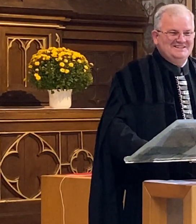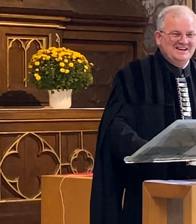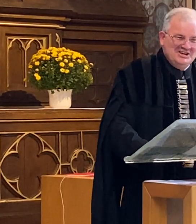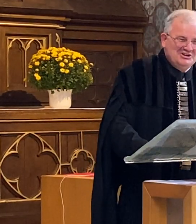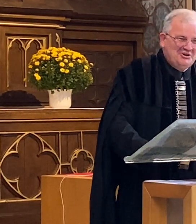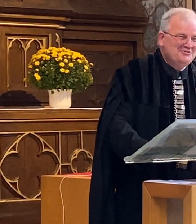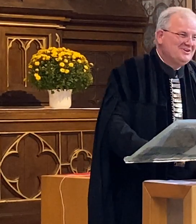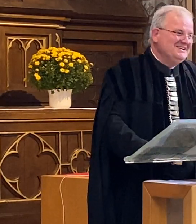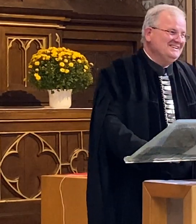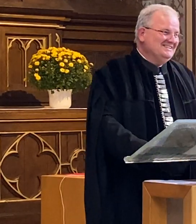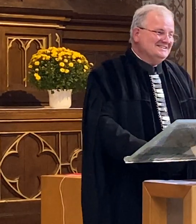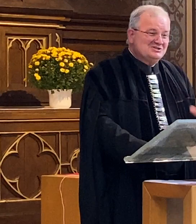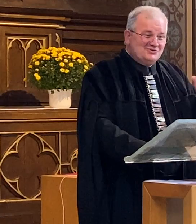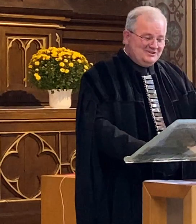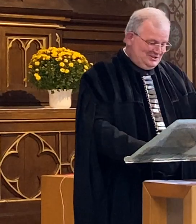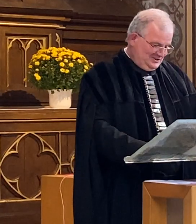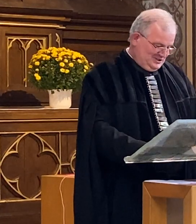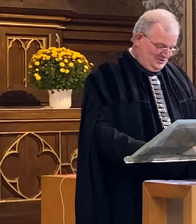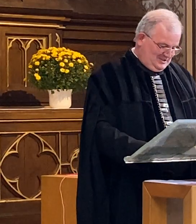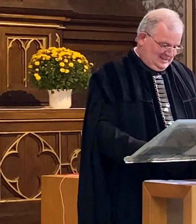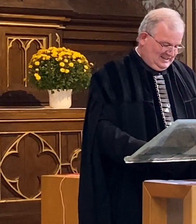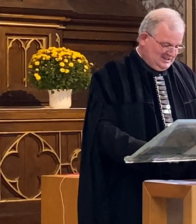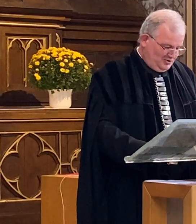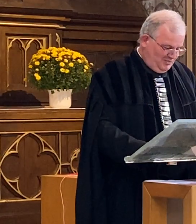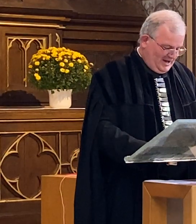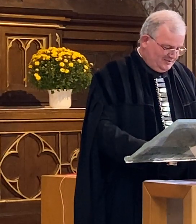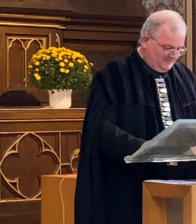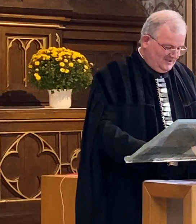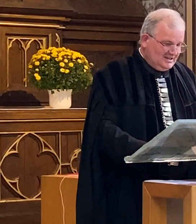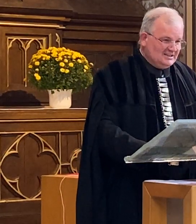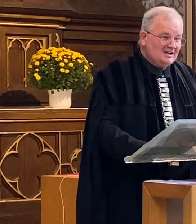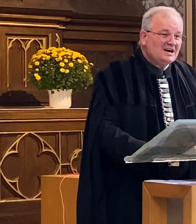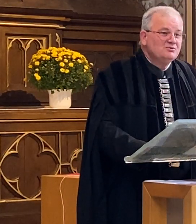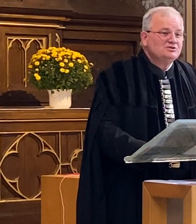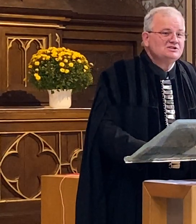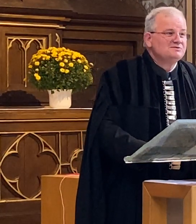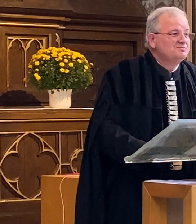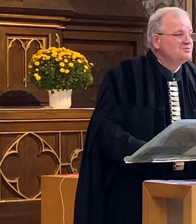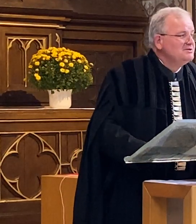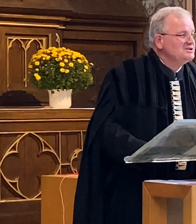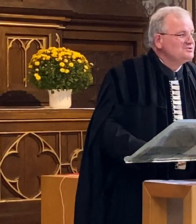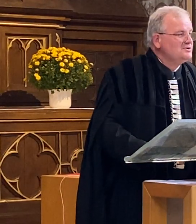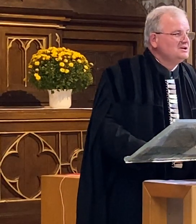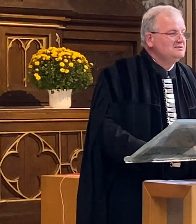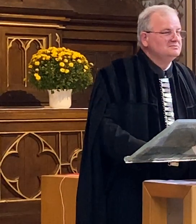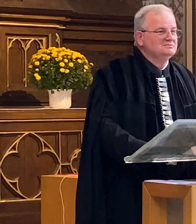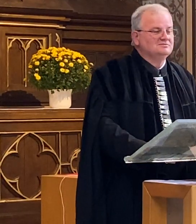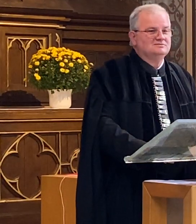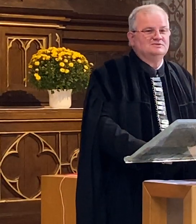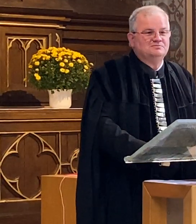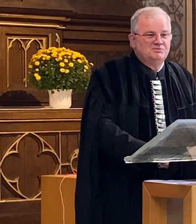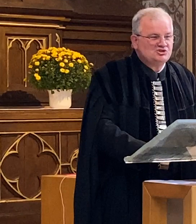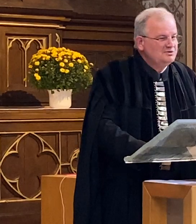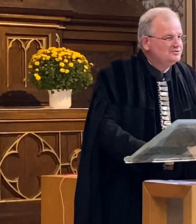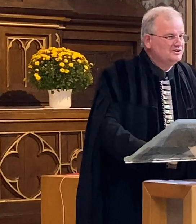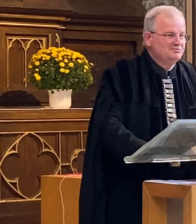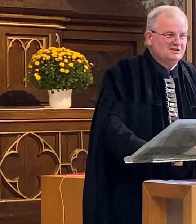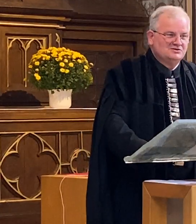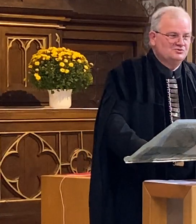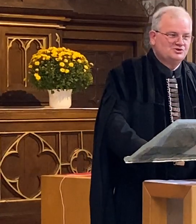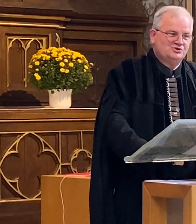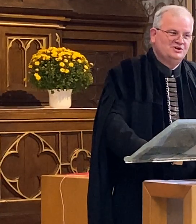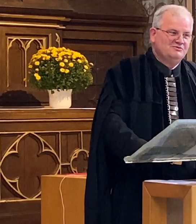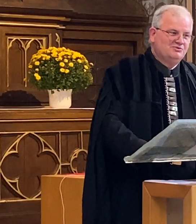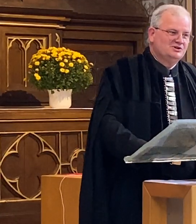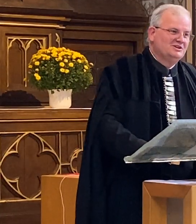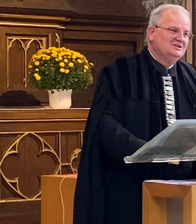ja, ich hoffe, dass es so wird oder so, so bleibt. Dann kam noch das Problem hinzu, bestimmt wird man